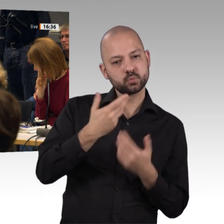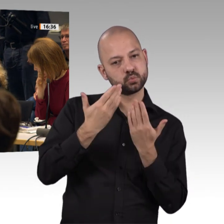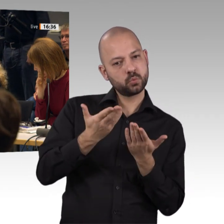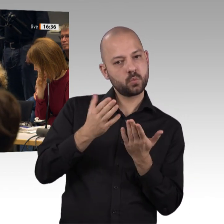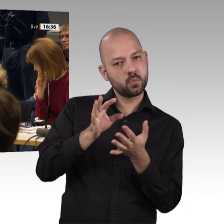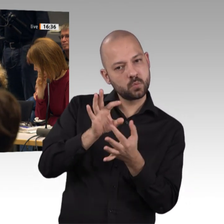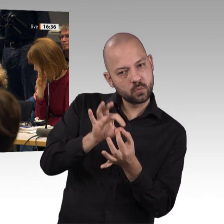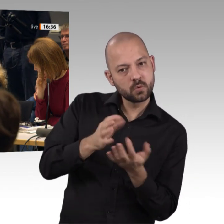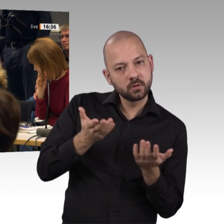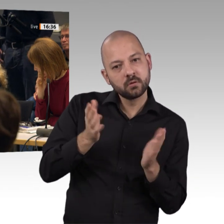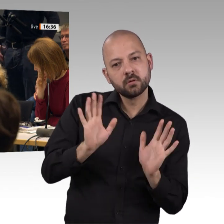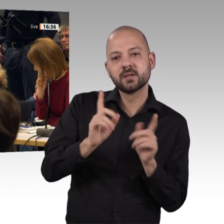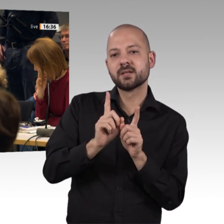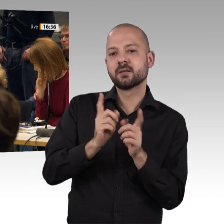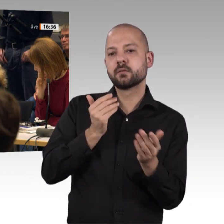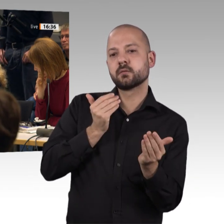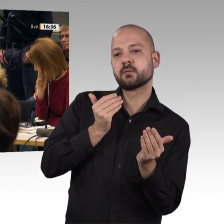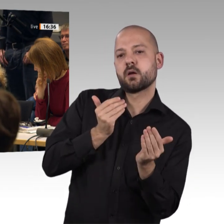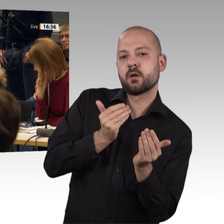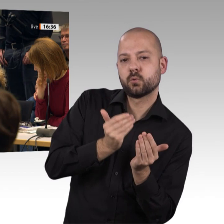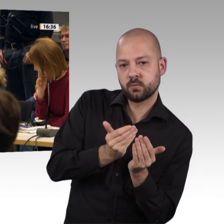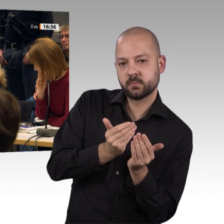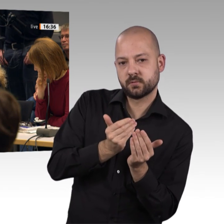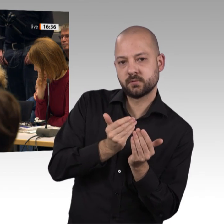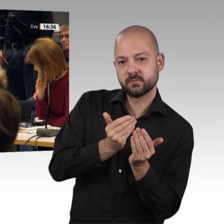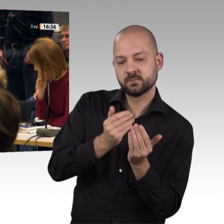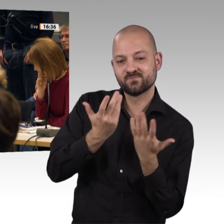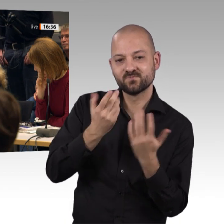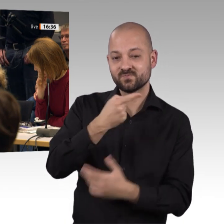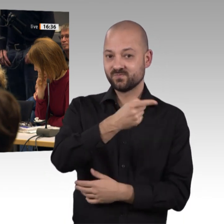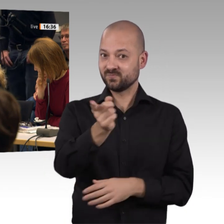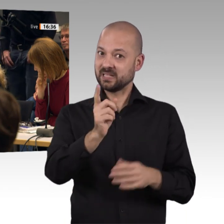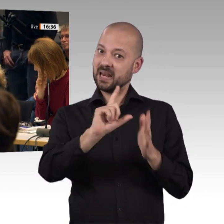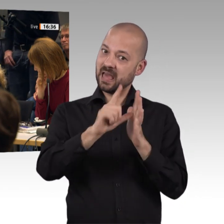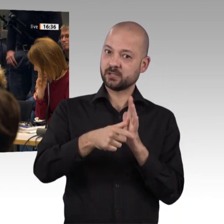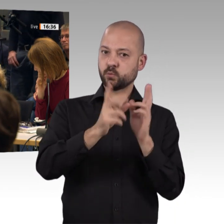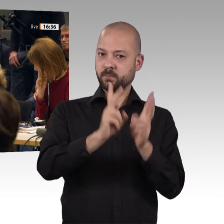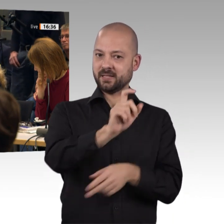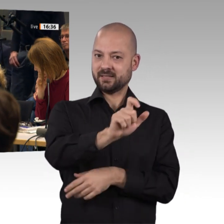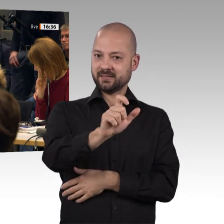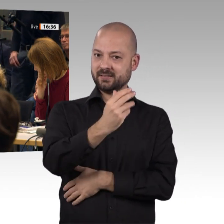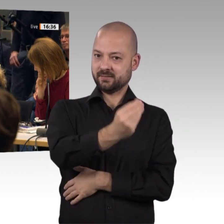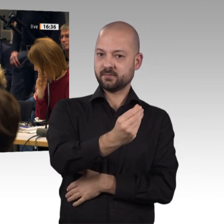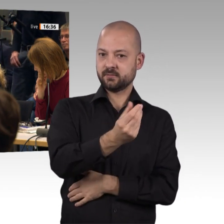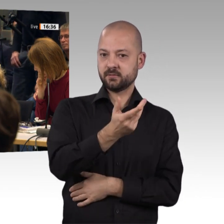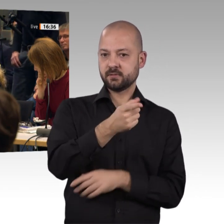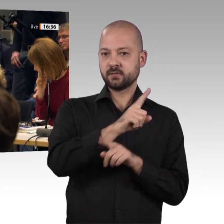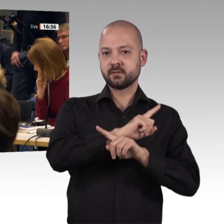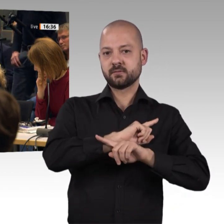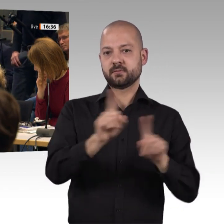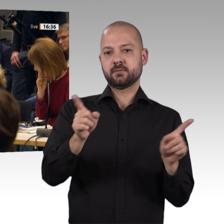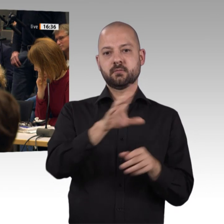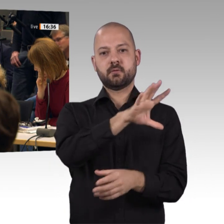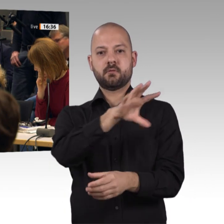zur Eingliederungshilfe, weil es ist eben fast das Gleiche, ob die Eltern nun für die Leistungen ihrer minderjährigen